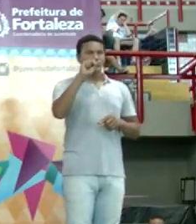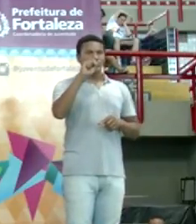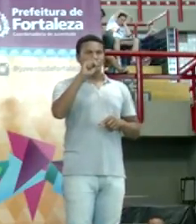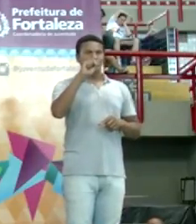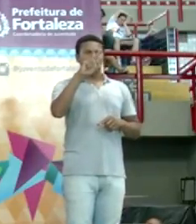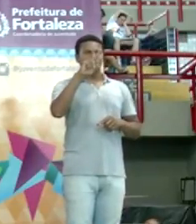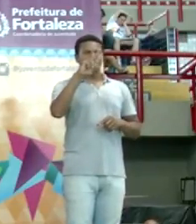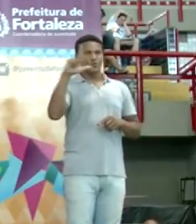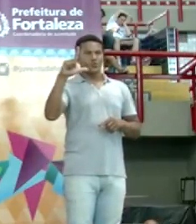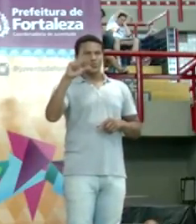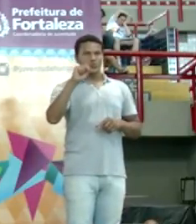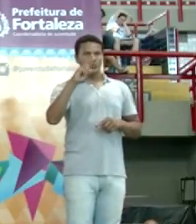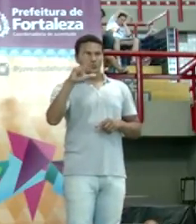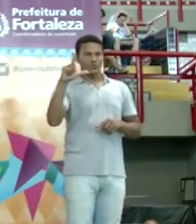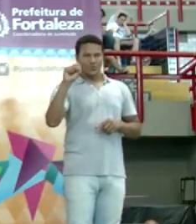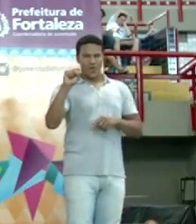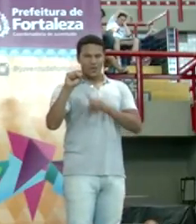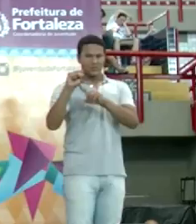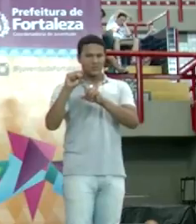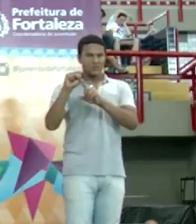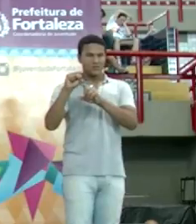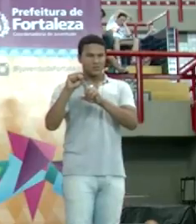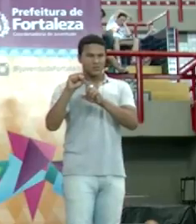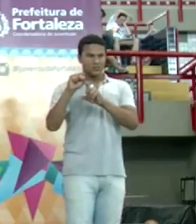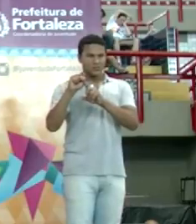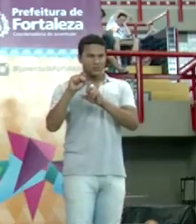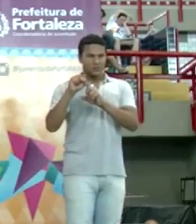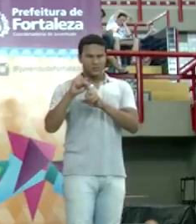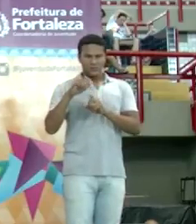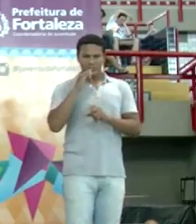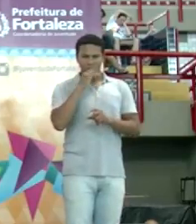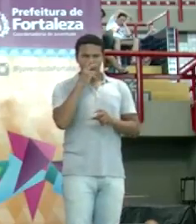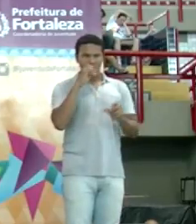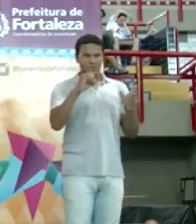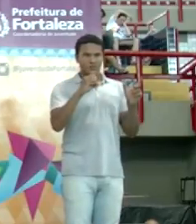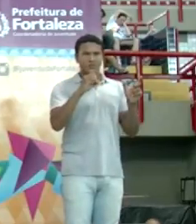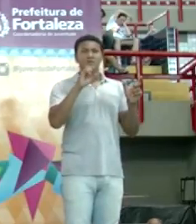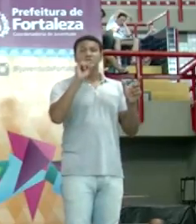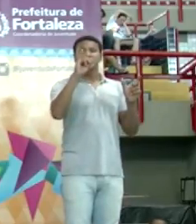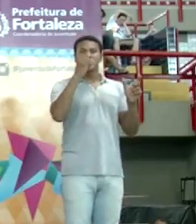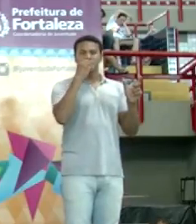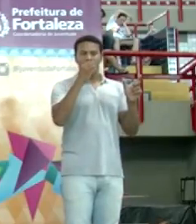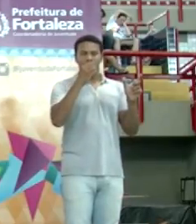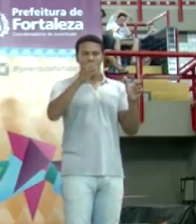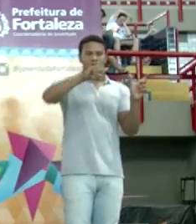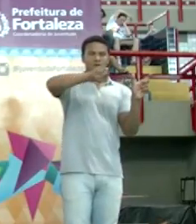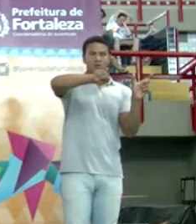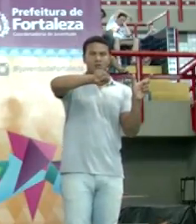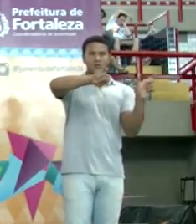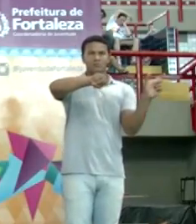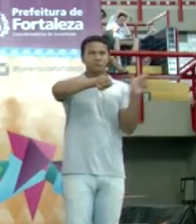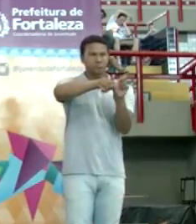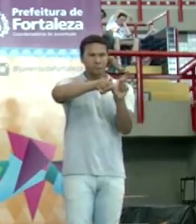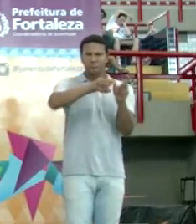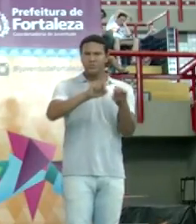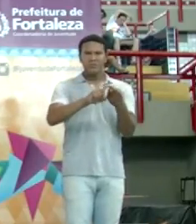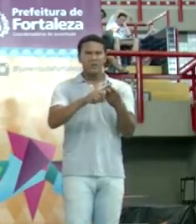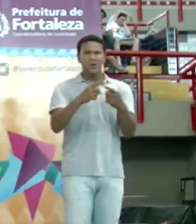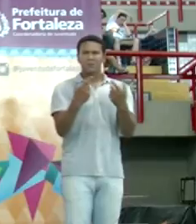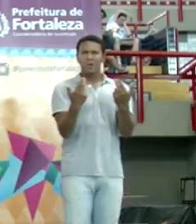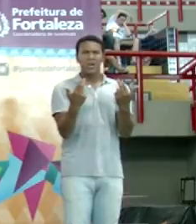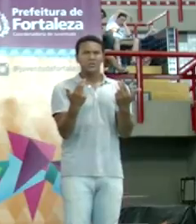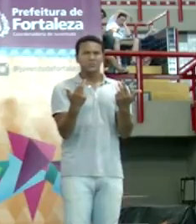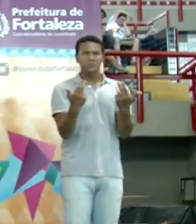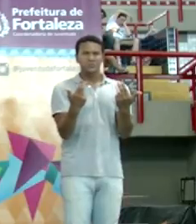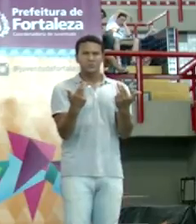Se eu inverter o polo, se ficar o norte voltado para o ferro, atrai do mesmo jeito. O que é que eu estou querendo dizer? Polo sul